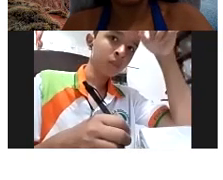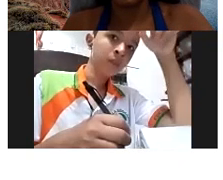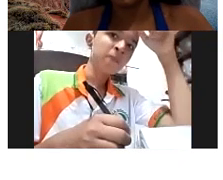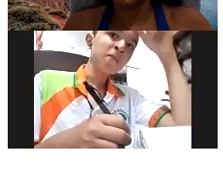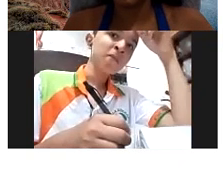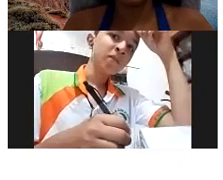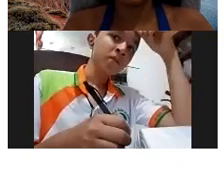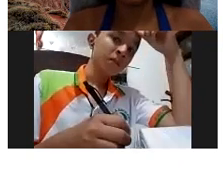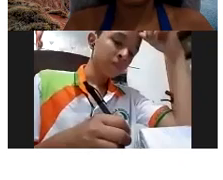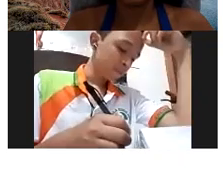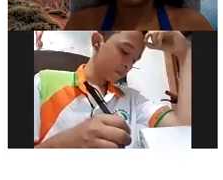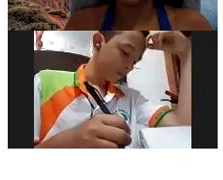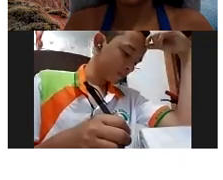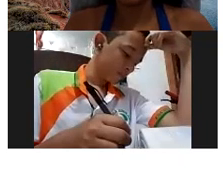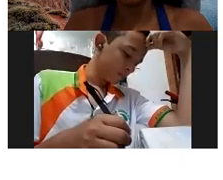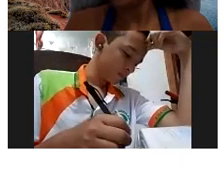é